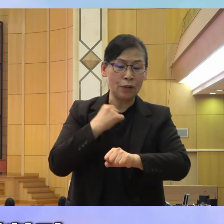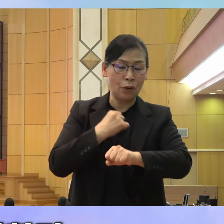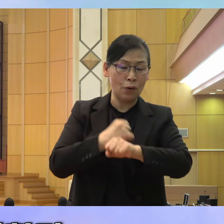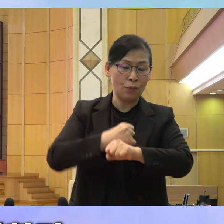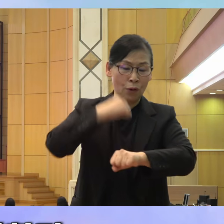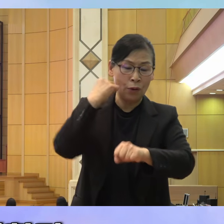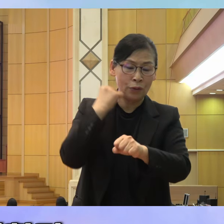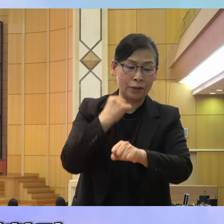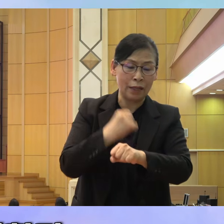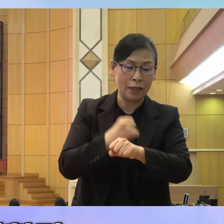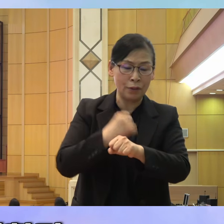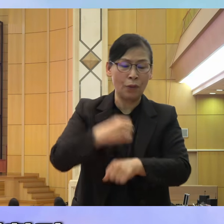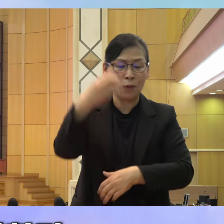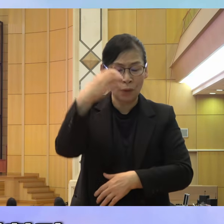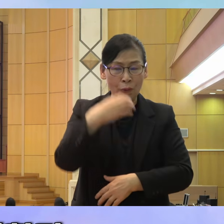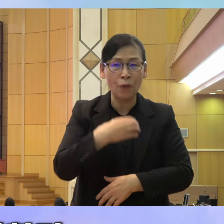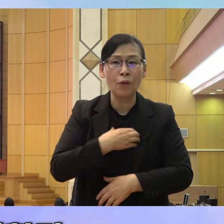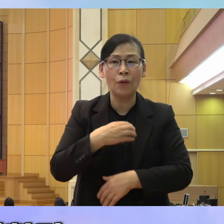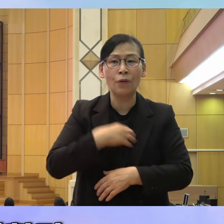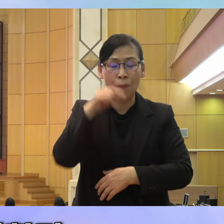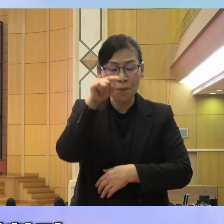뜻대로 못해요.